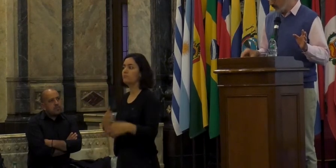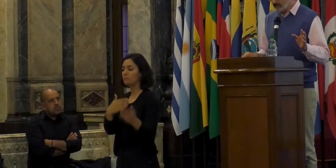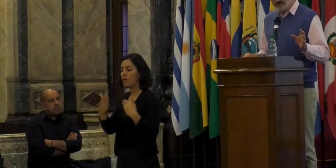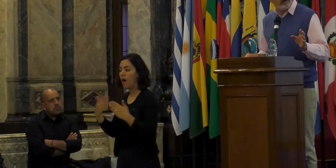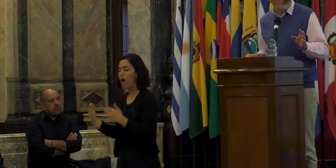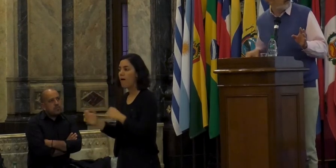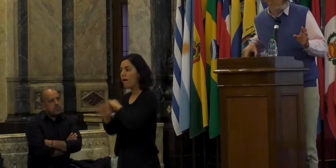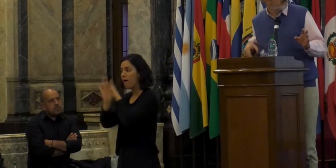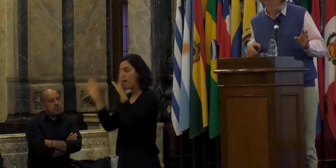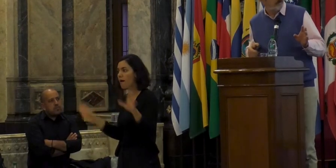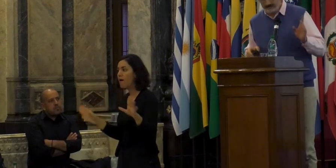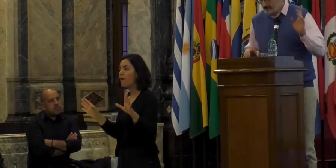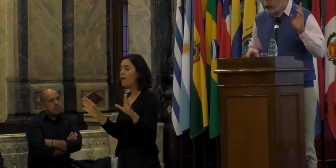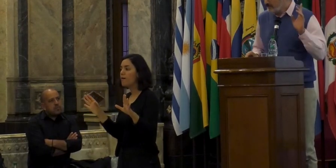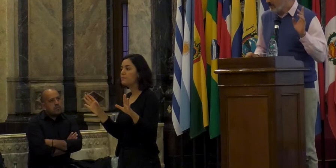Tengo